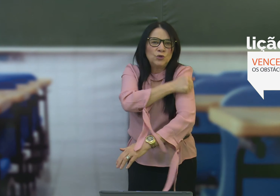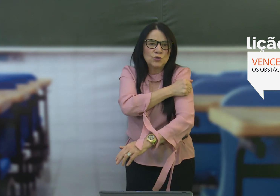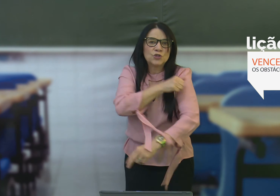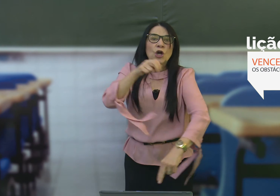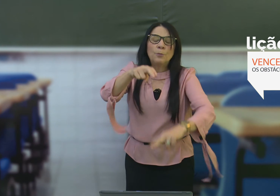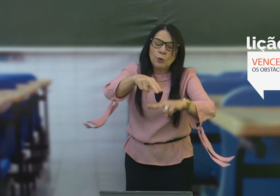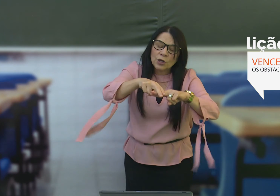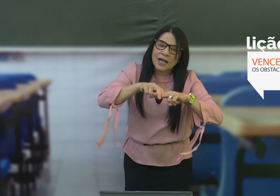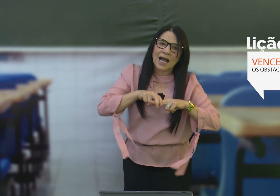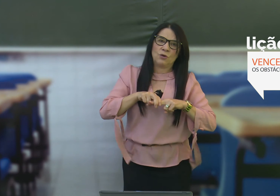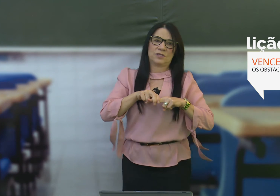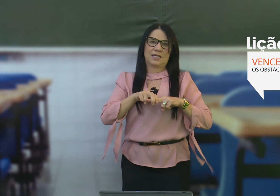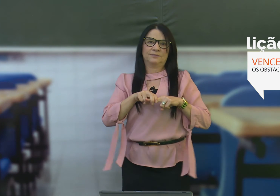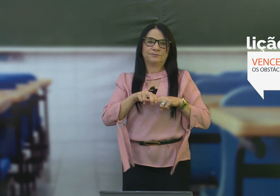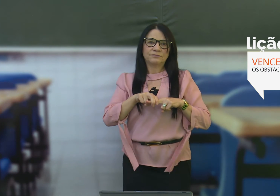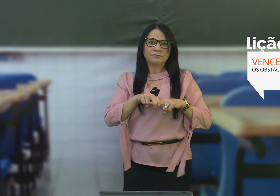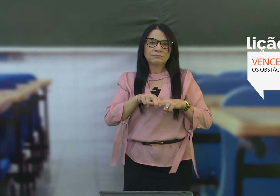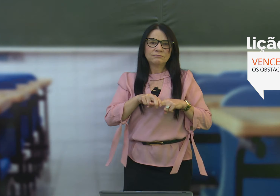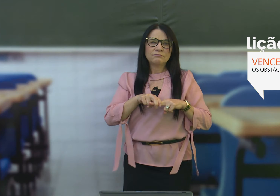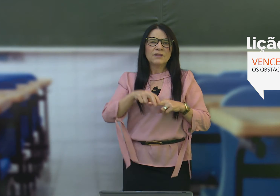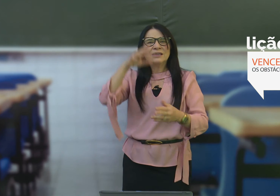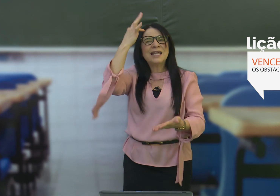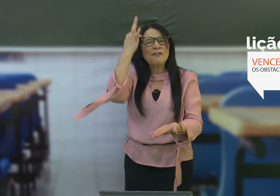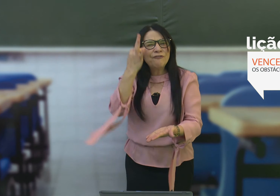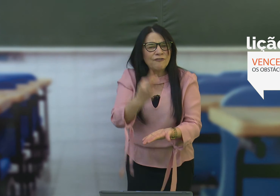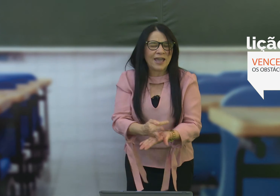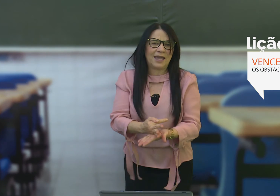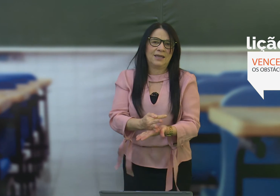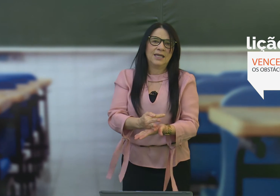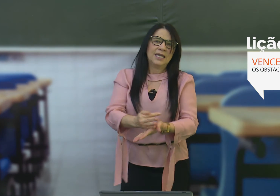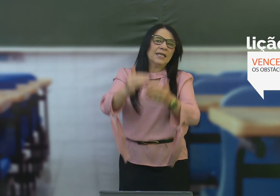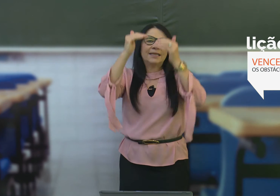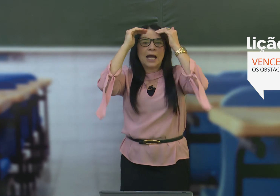Alunos, por causa da fé e da